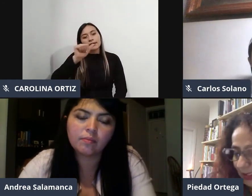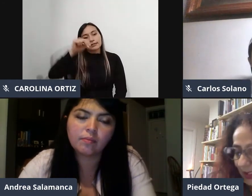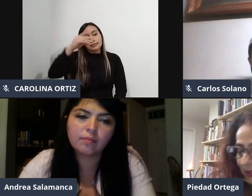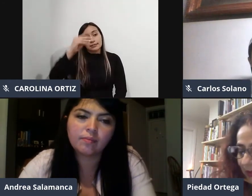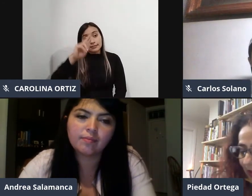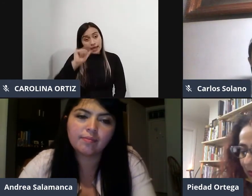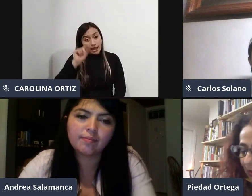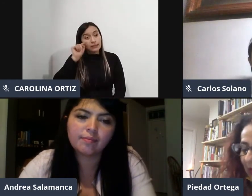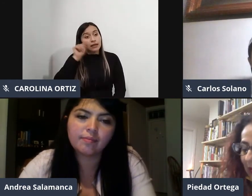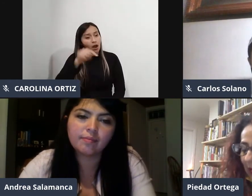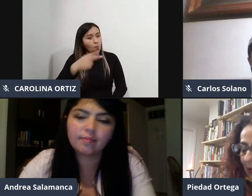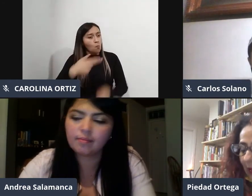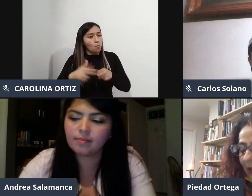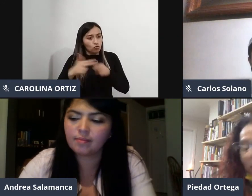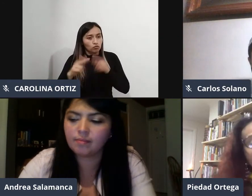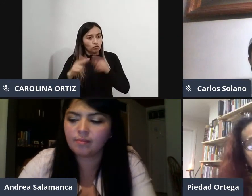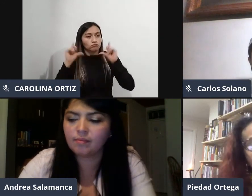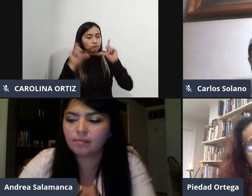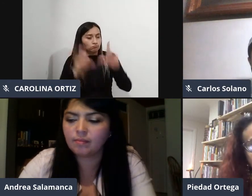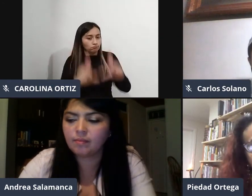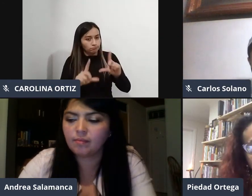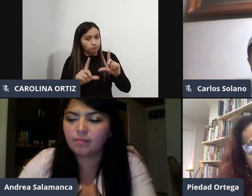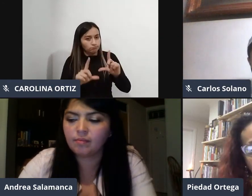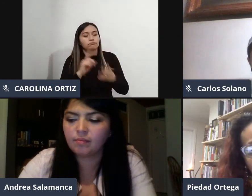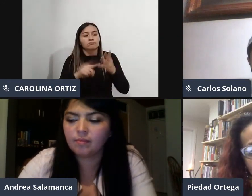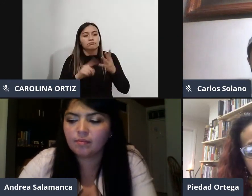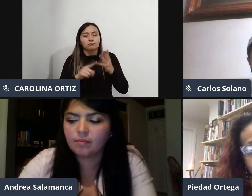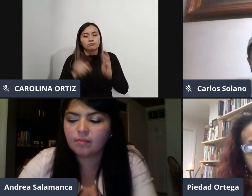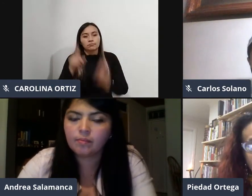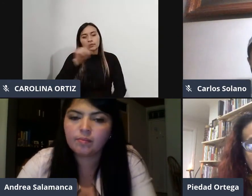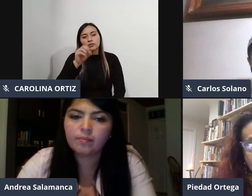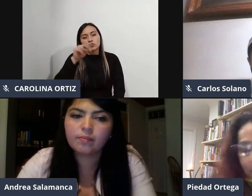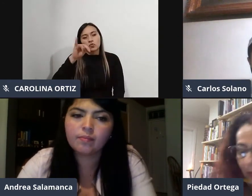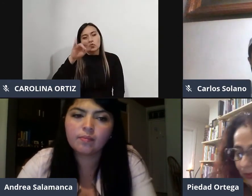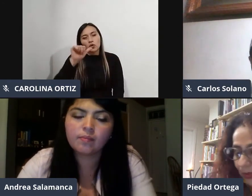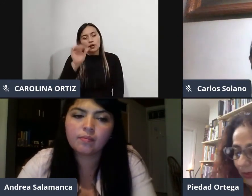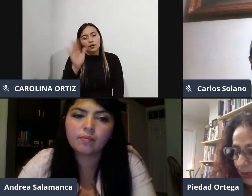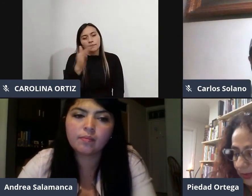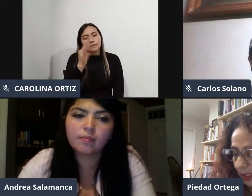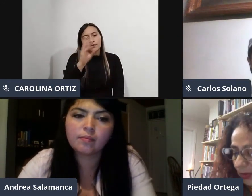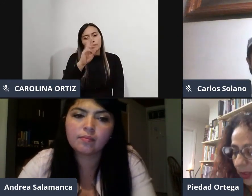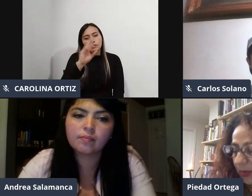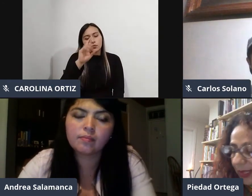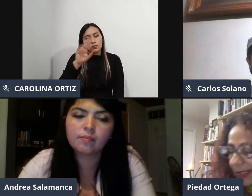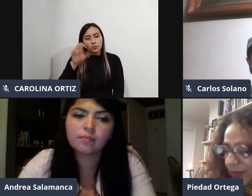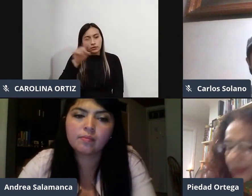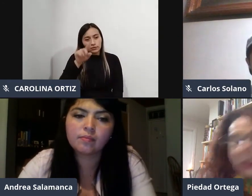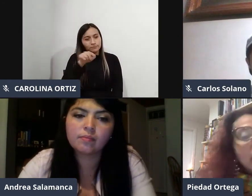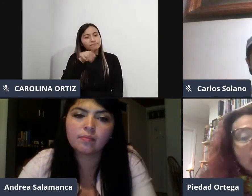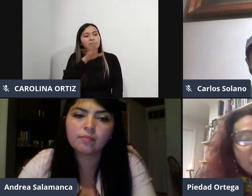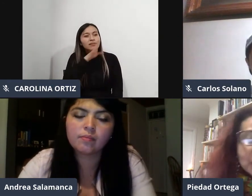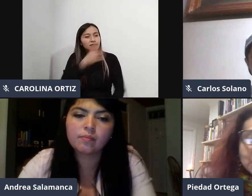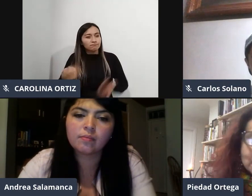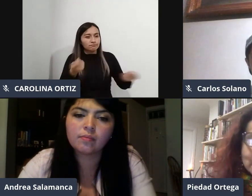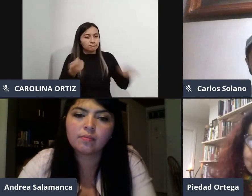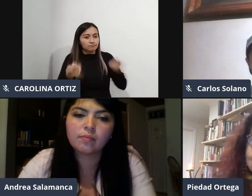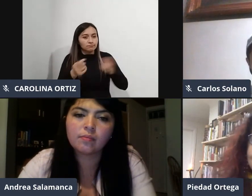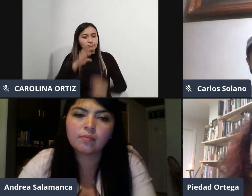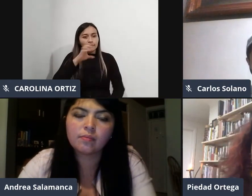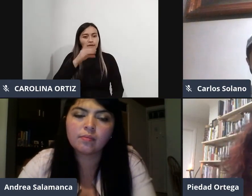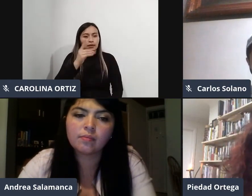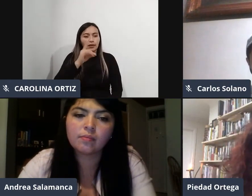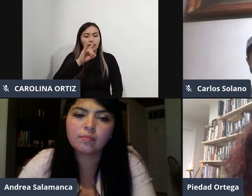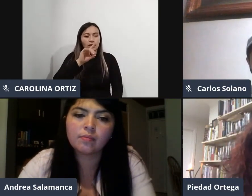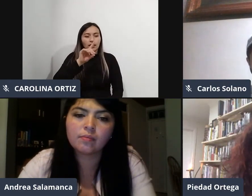porque ya se va a graduar, y la profesora Sonia Torres. Este espacio va a contar con la moderación de Edwin Gutiérrez, así